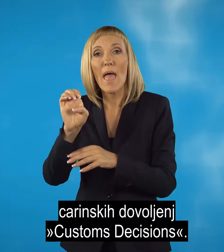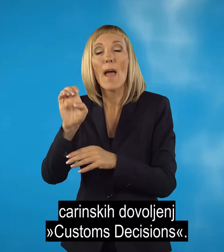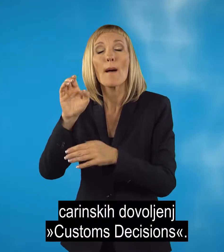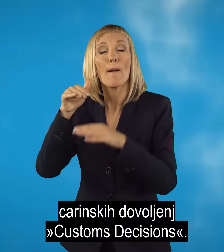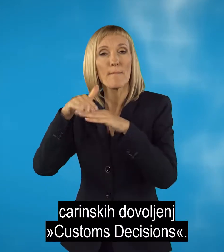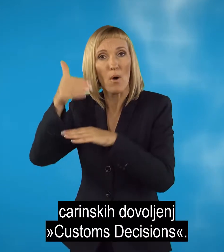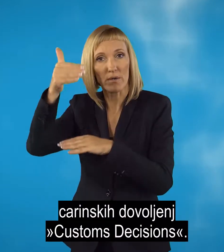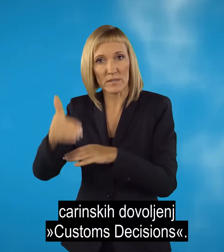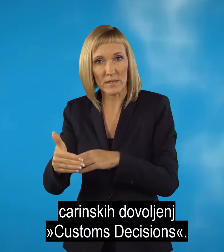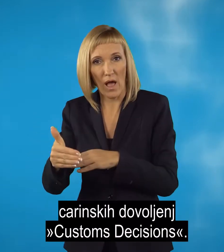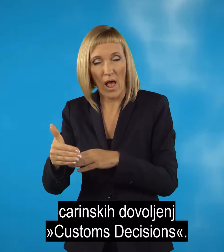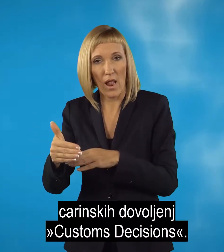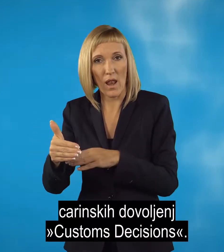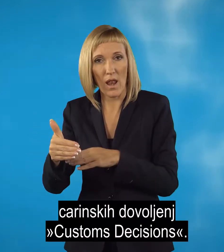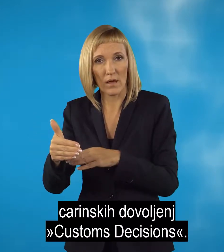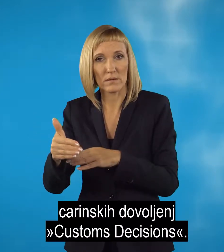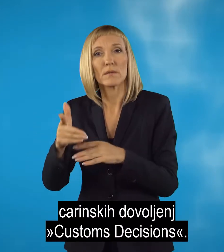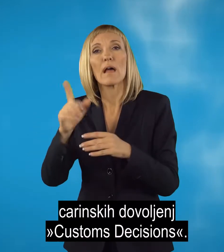dovoljenj Customs Decisions.